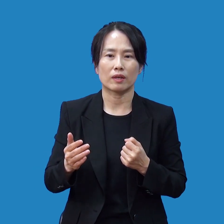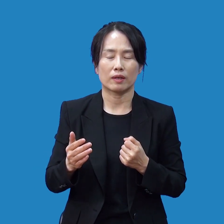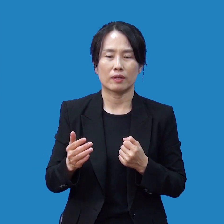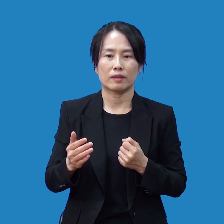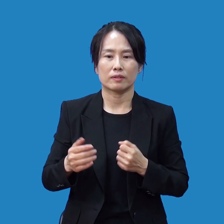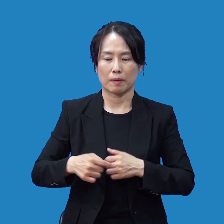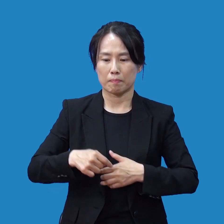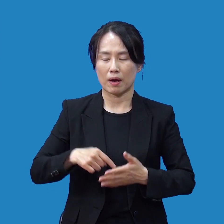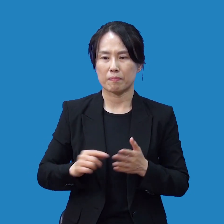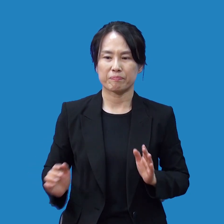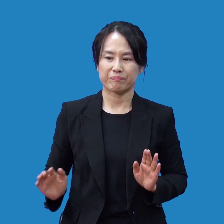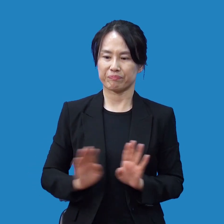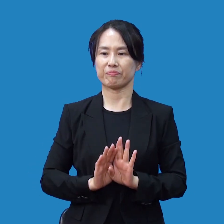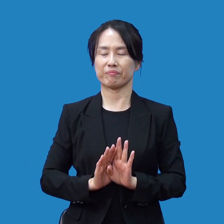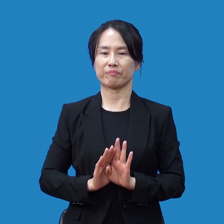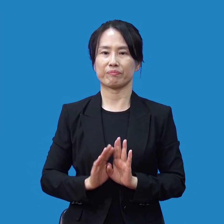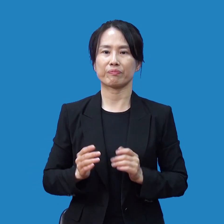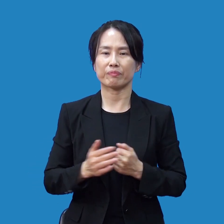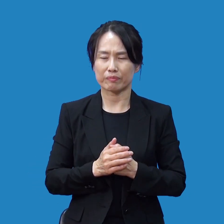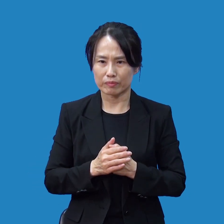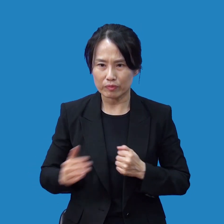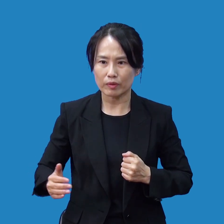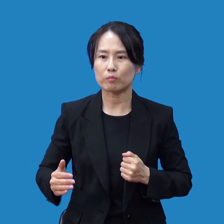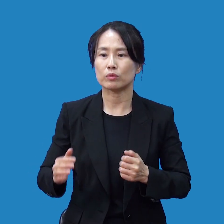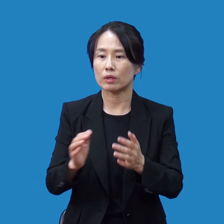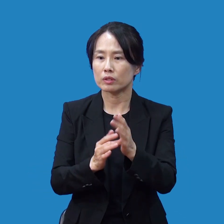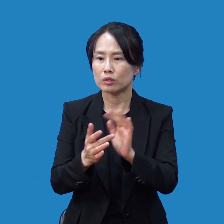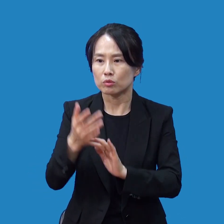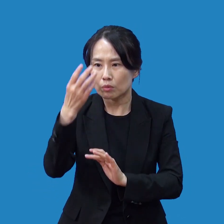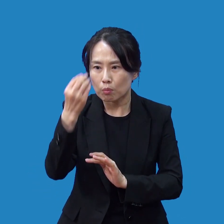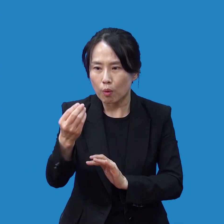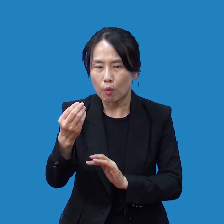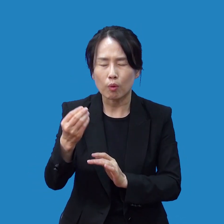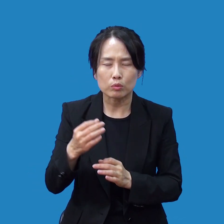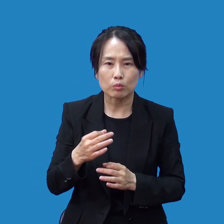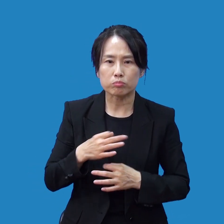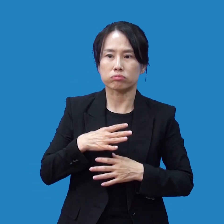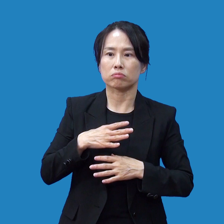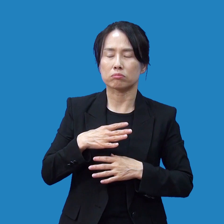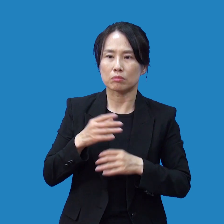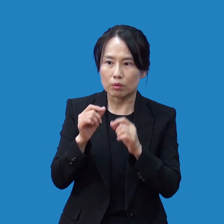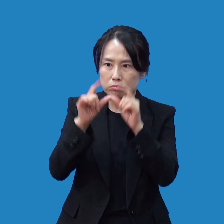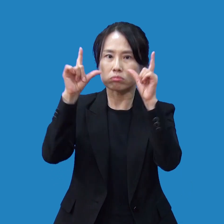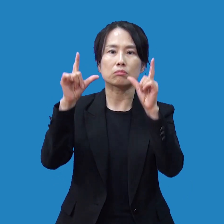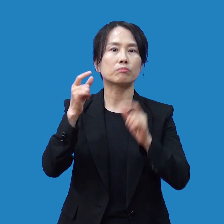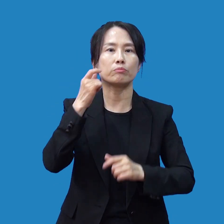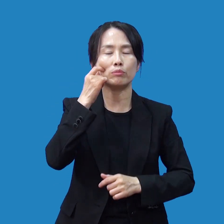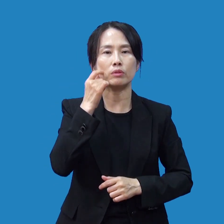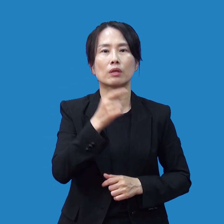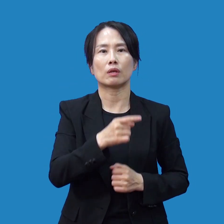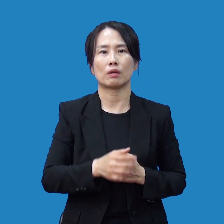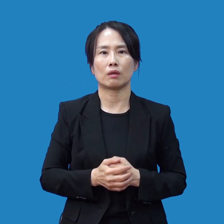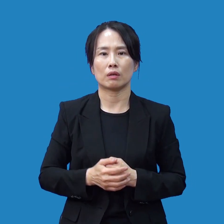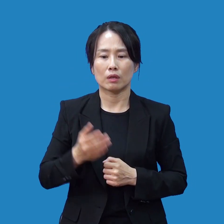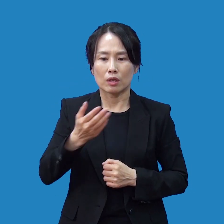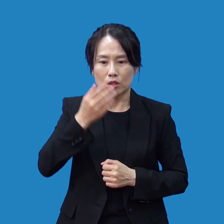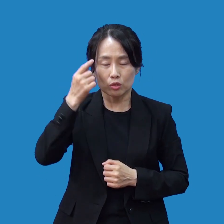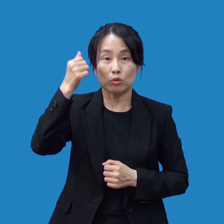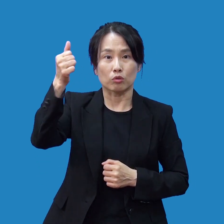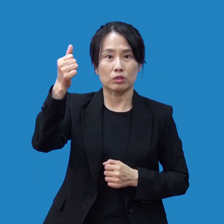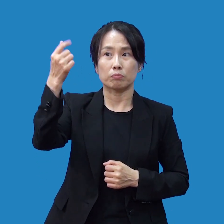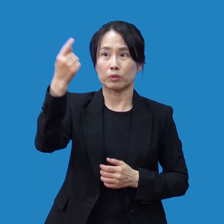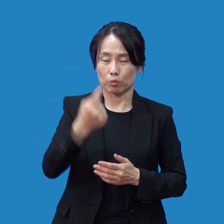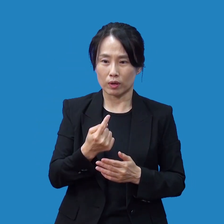있었기 때문입니다. 우리가 예수님을 제대로 알기 위해서는 바로 성령께서 우리의 눈을